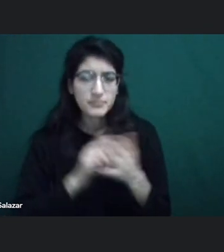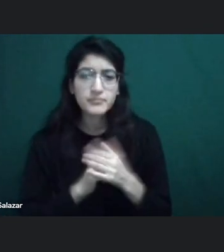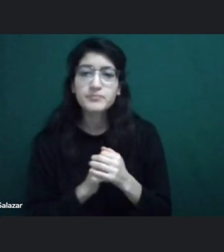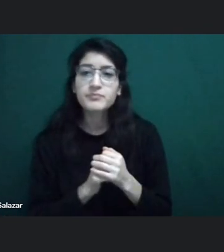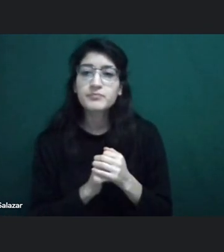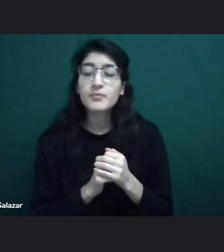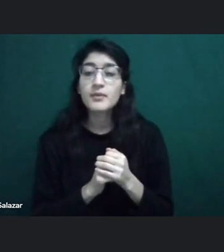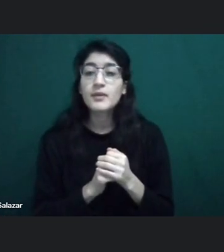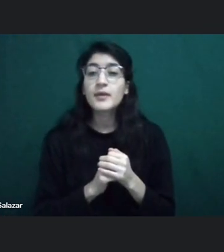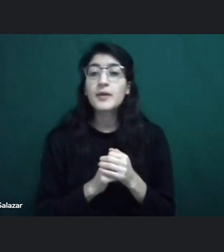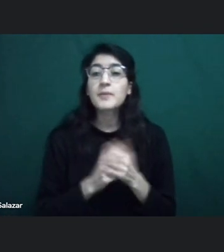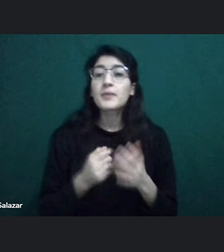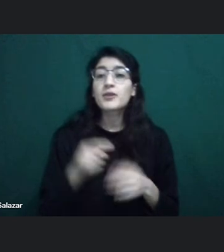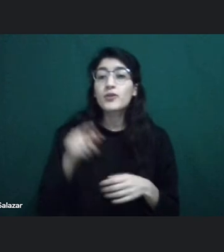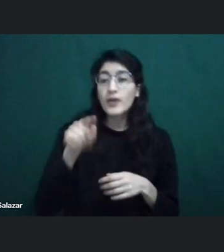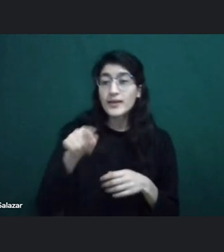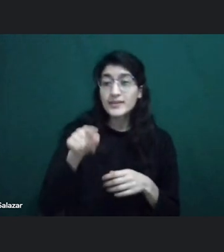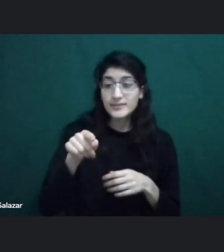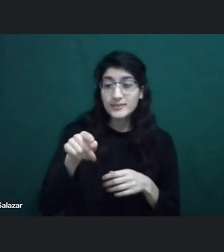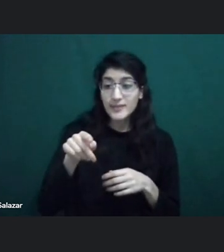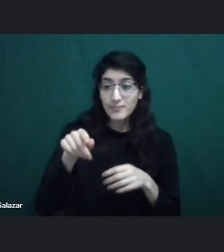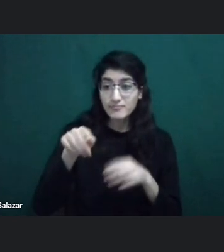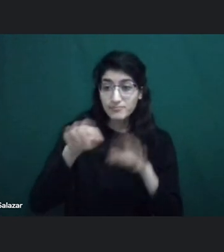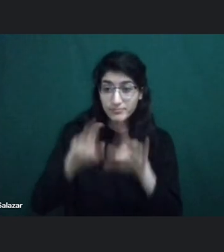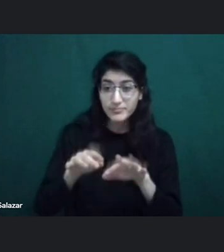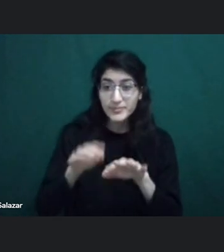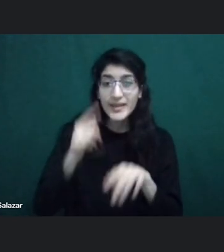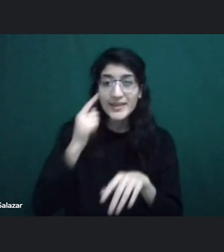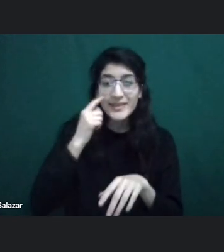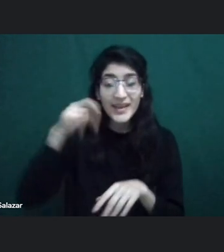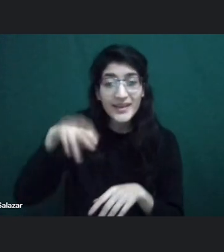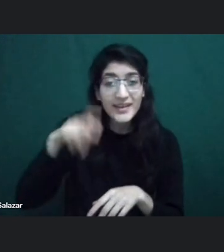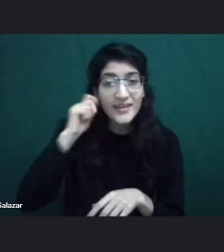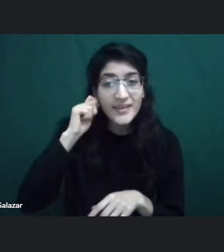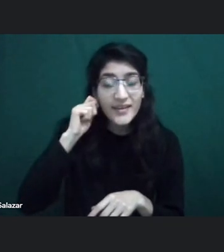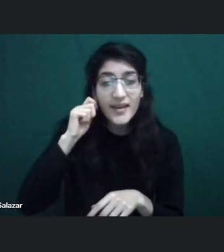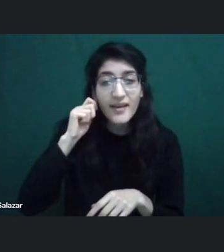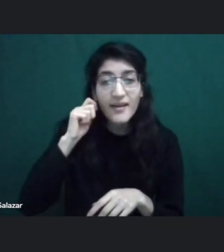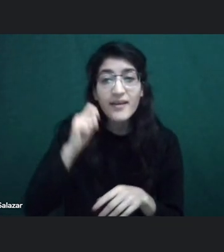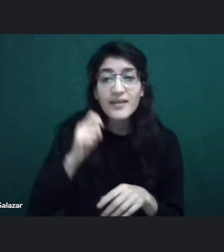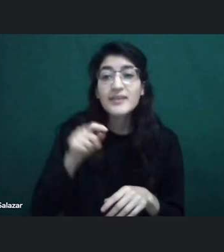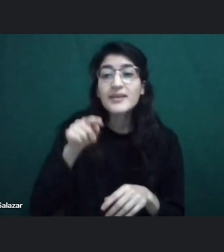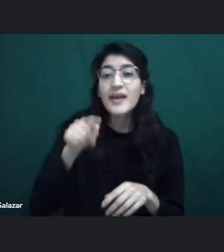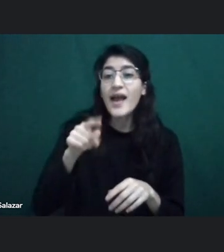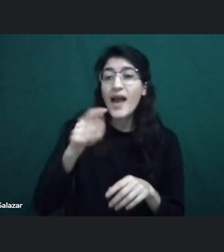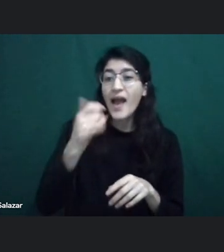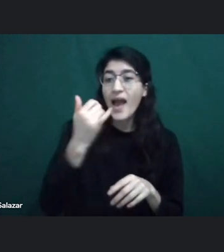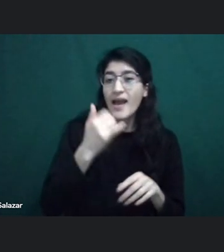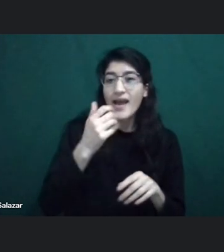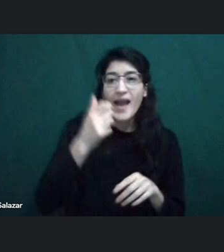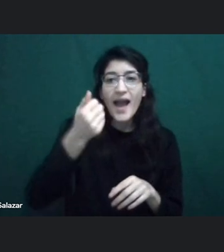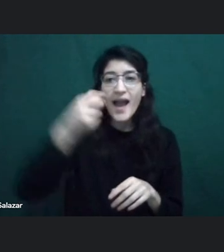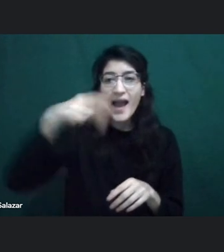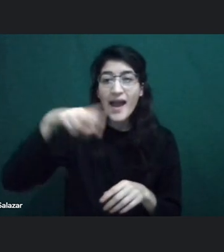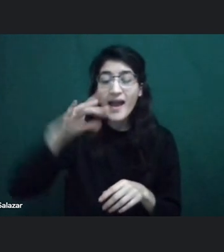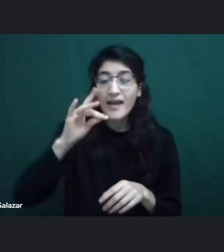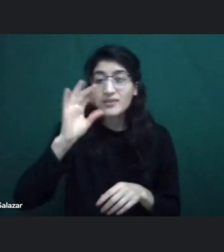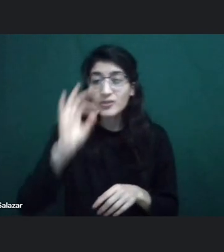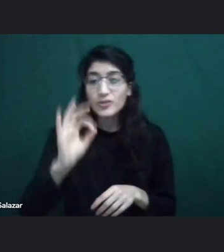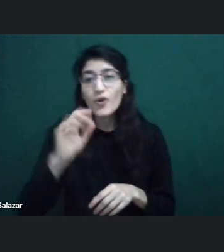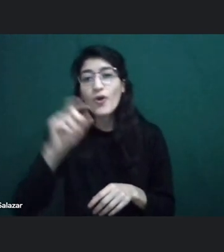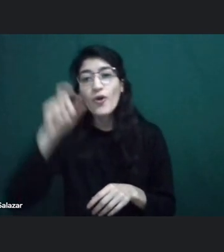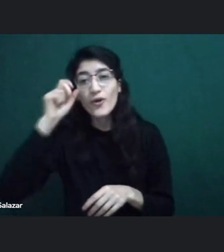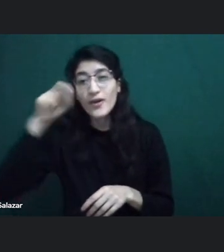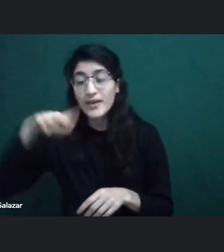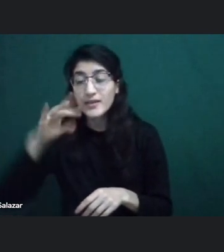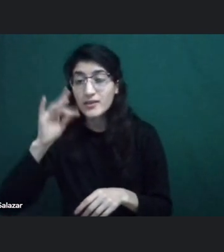ese ing se lee con la terminación también anduendo, ¿sí? Después del verbo to be, o sea,